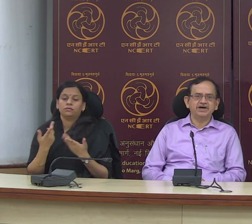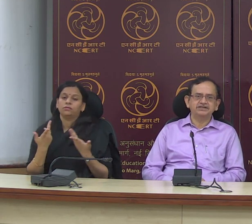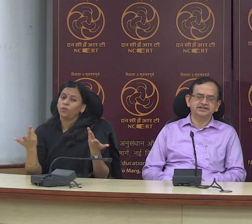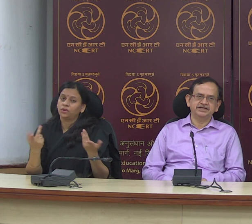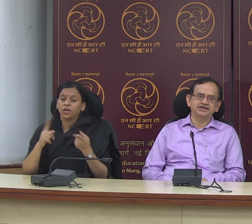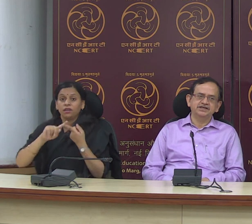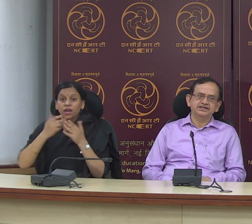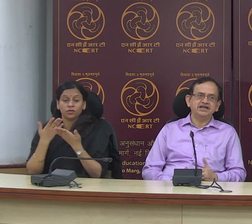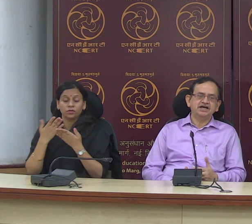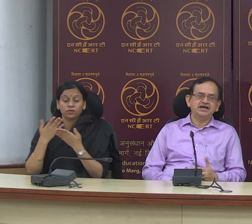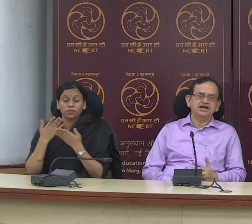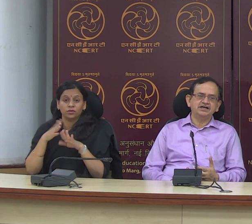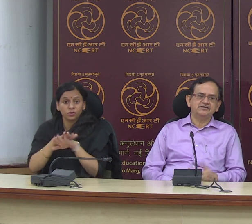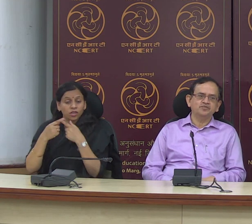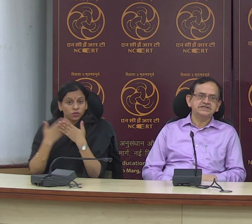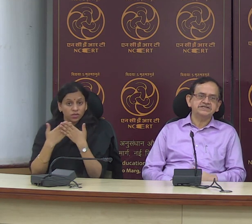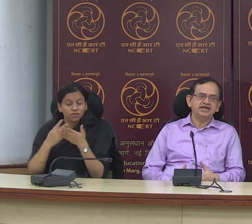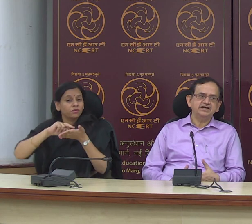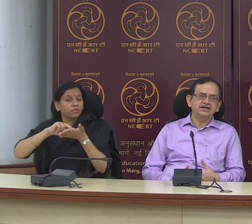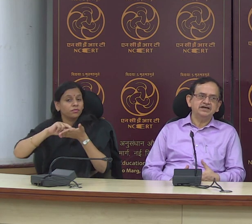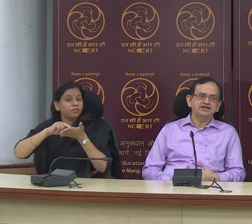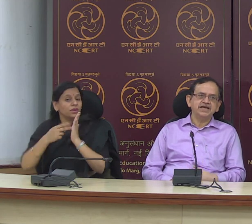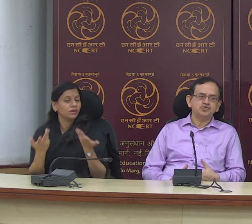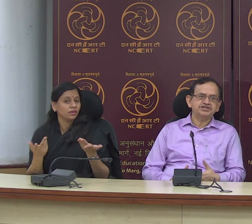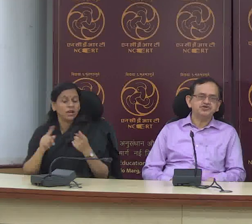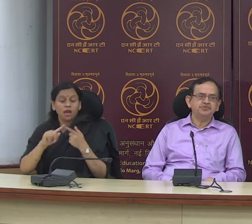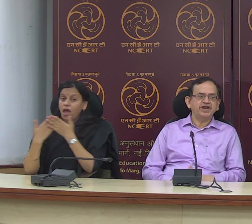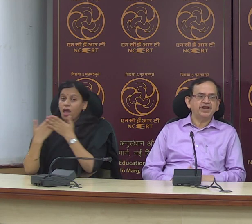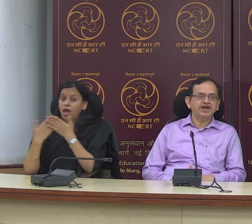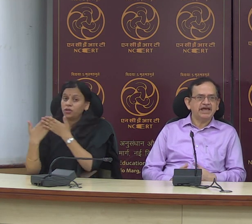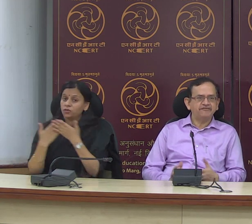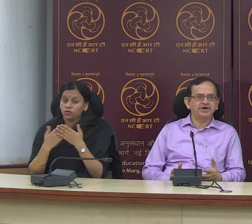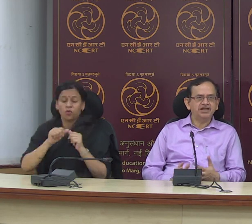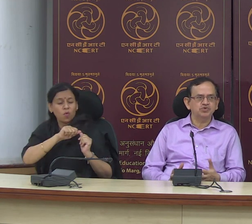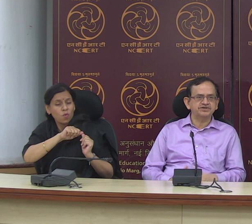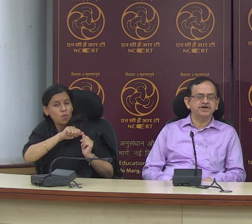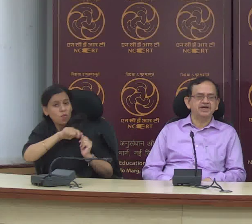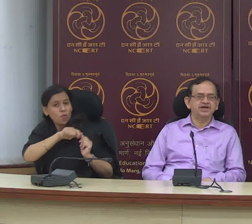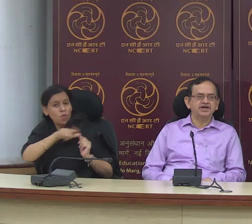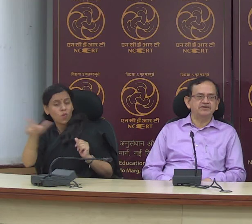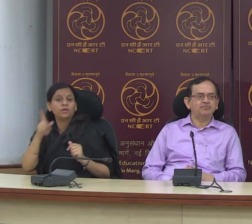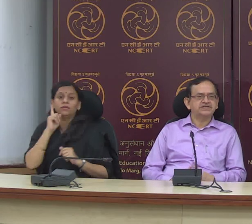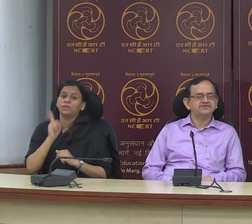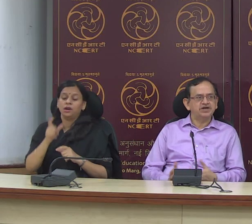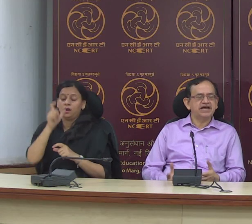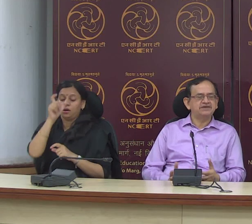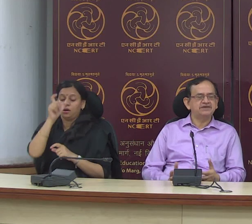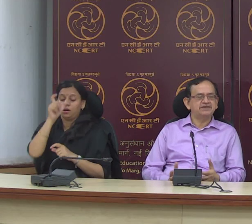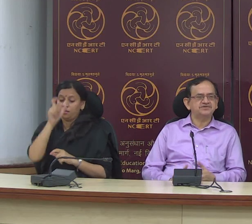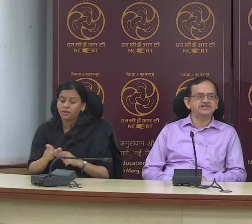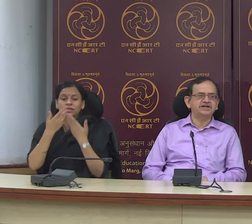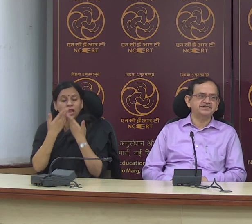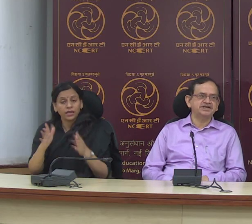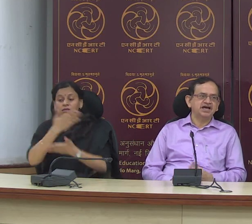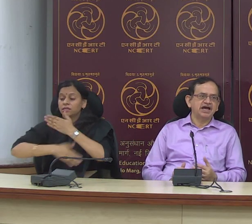की बात करते हैं, देन बेसिकली द एजुकेशन शुड बी फॉर एवरीबडी, इंक्लूसिव फॉर पर्सन्स विद ऑल टाइप्स